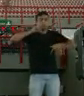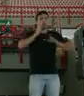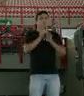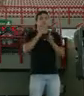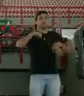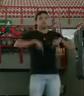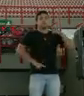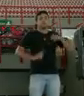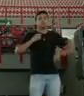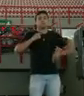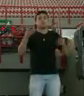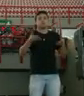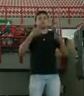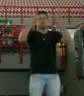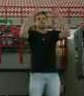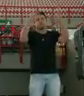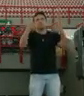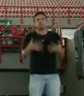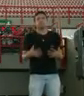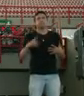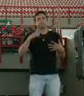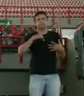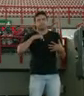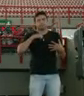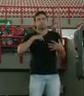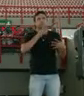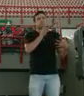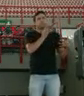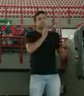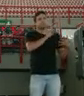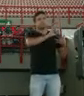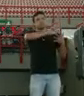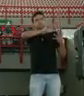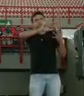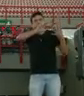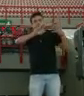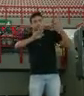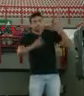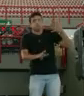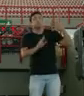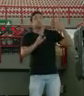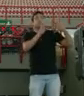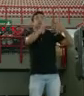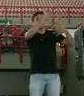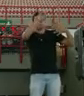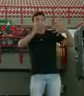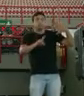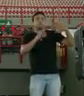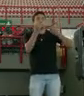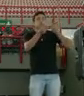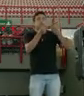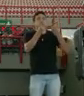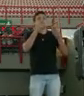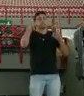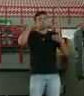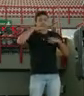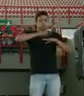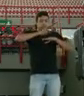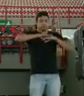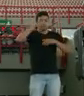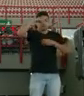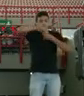nós vamos hoje poder passear por vários deles, conhecer a sua função e como é que, obviamente, eles